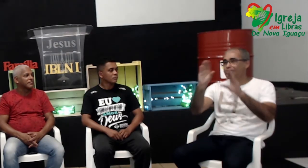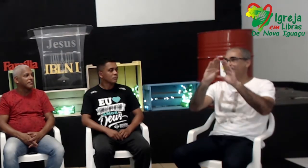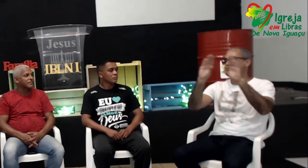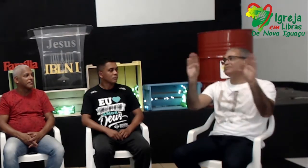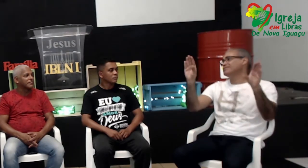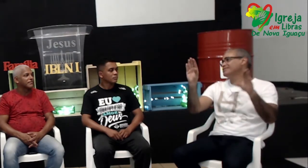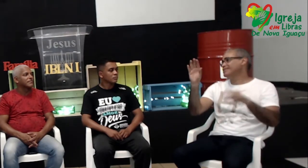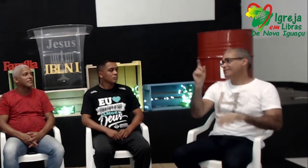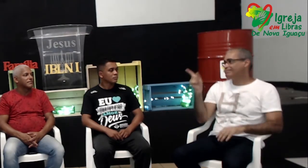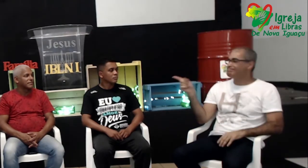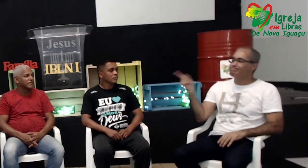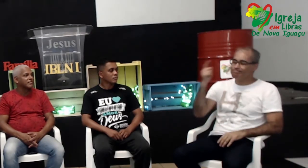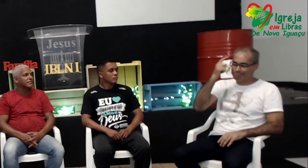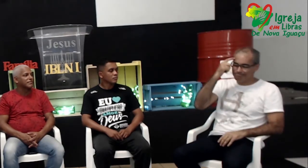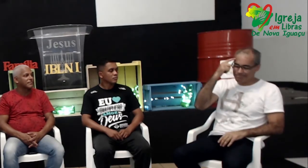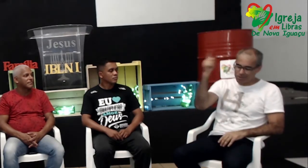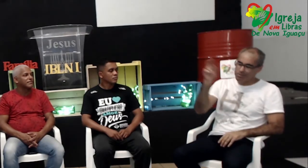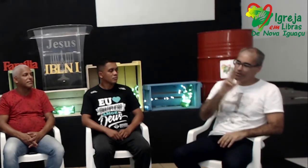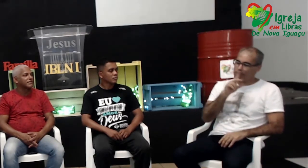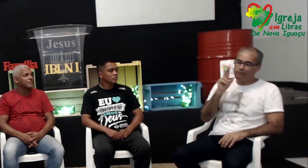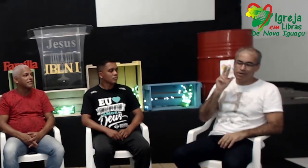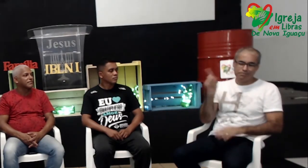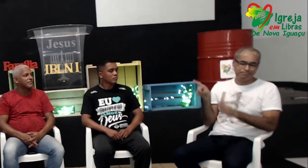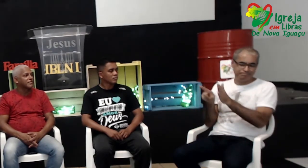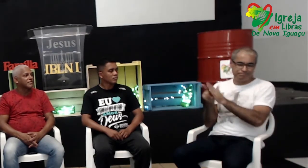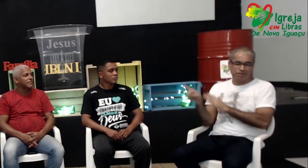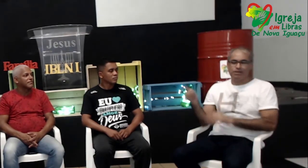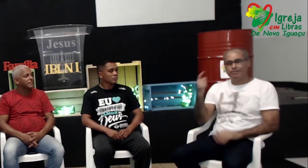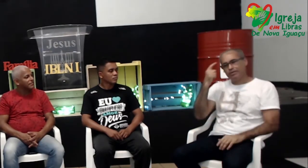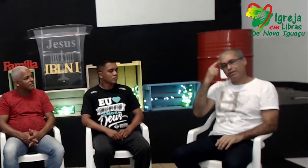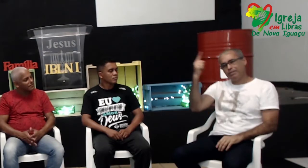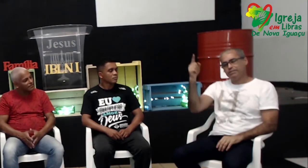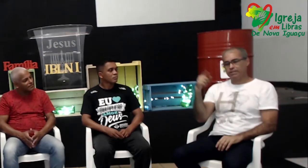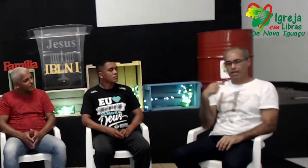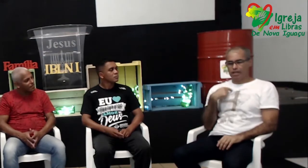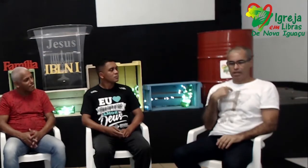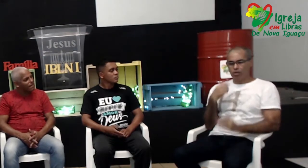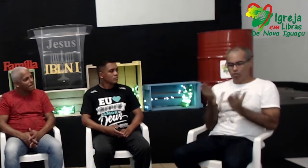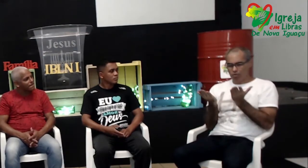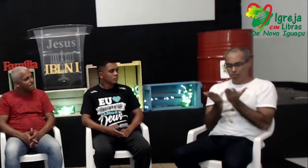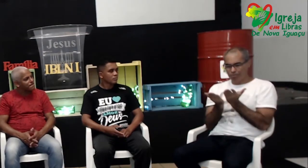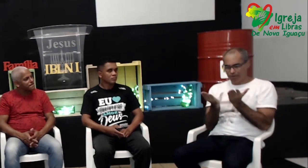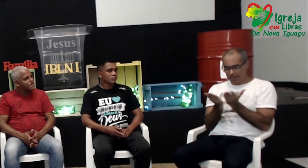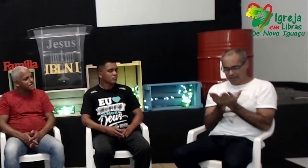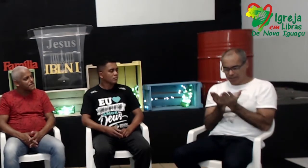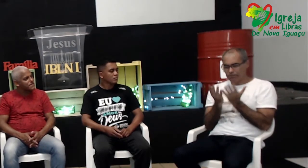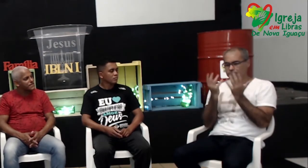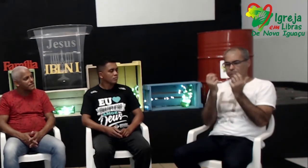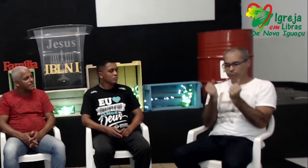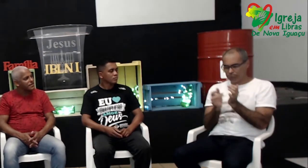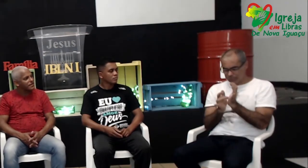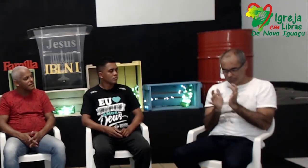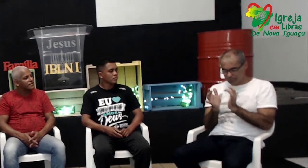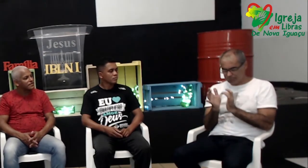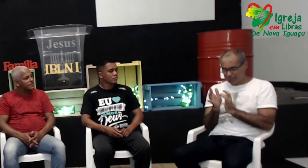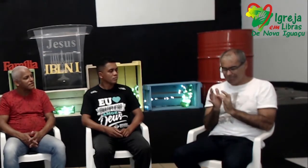podemos fazer para sermos felizes. E eu quero perguntar a você, Fábio, nós como